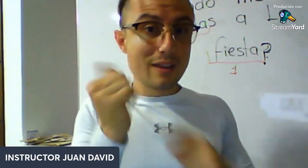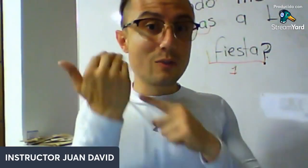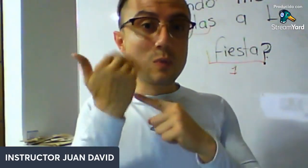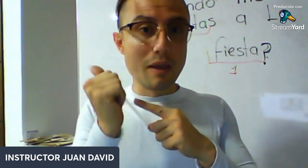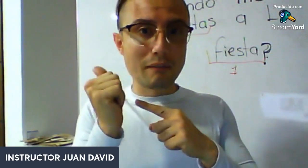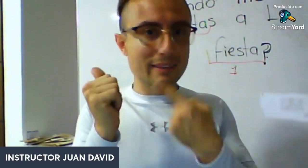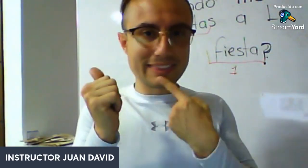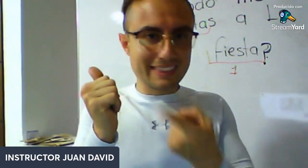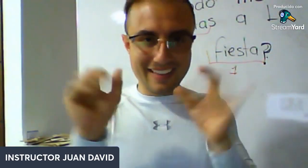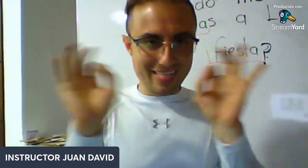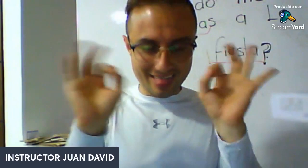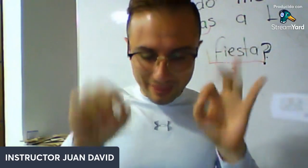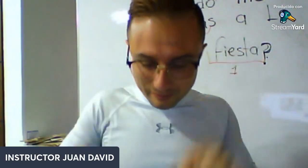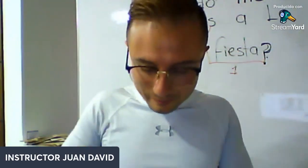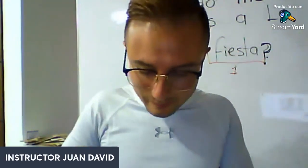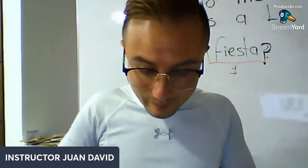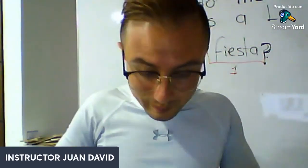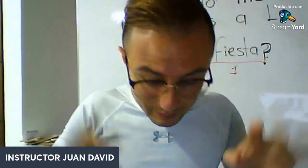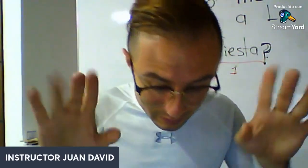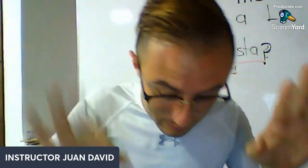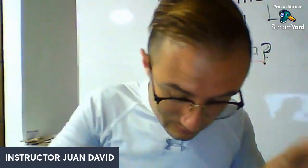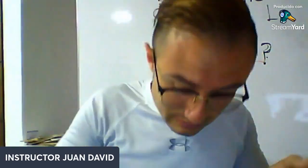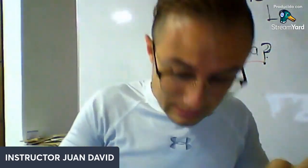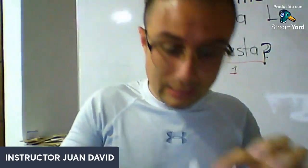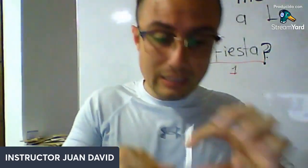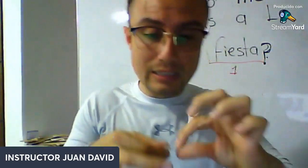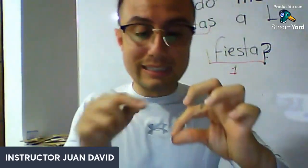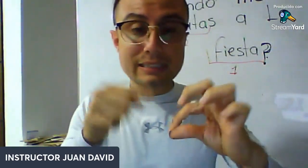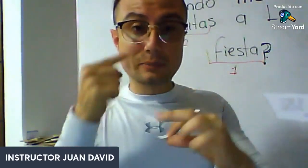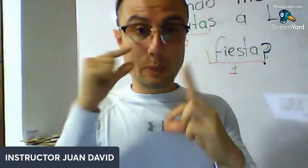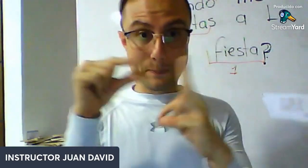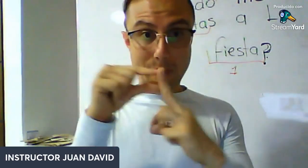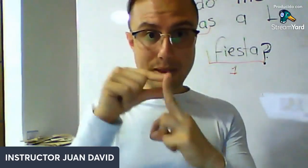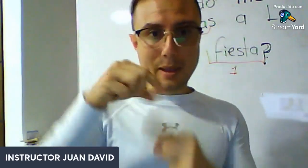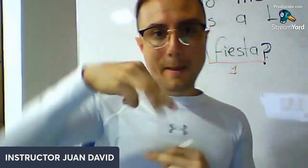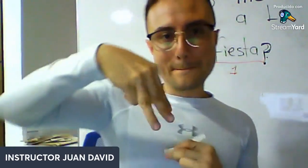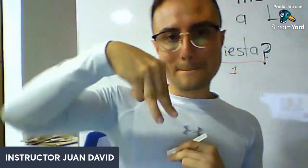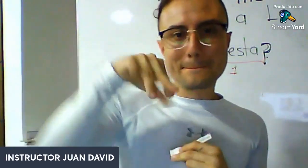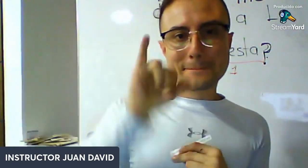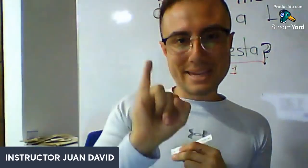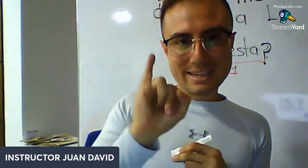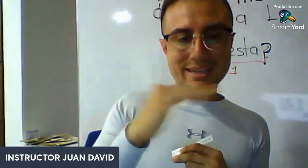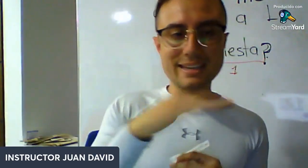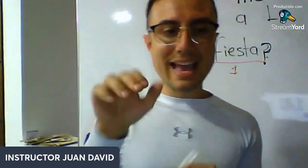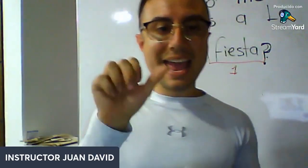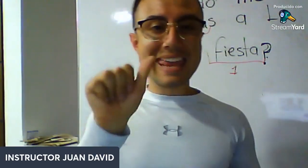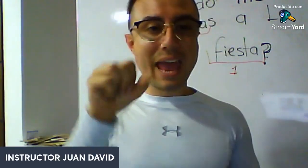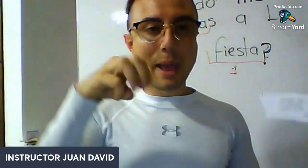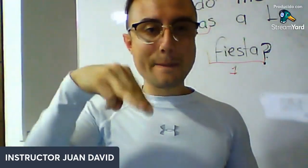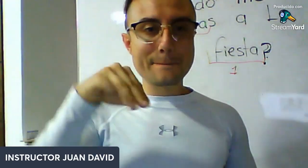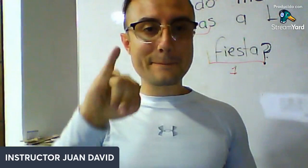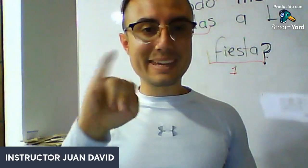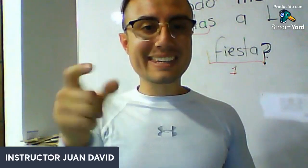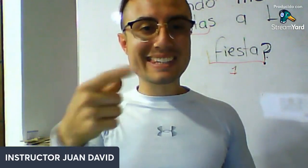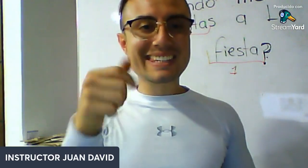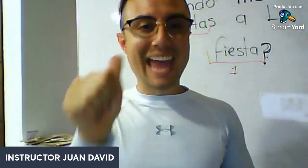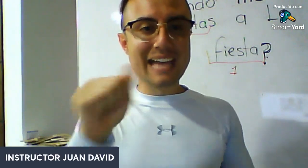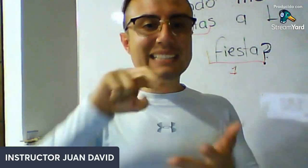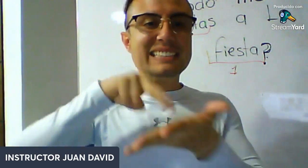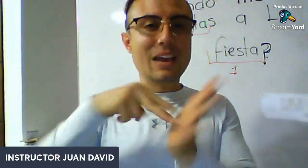sueña de mujer si no creo que no hay que decirle allí sino que